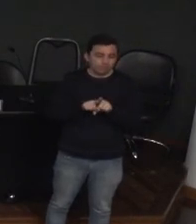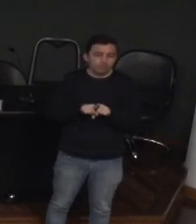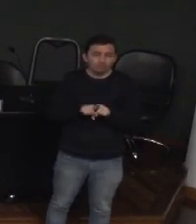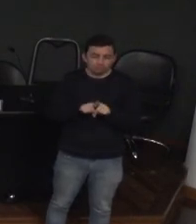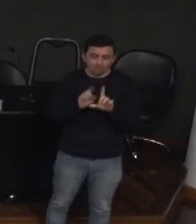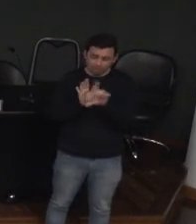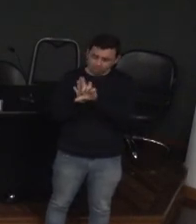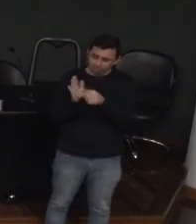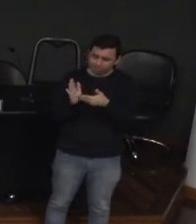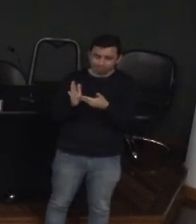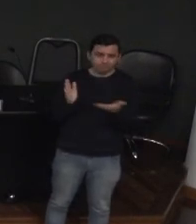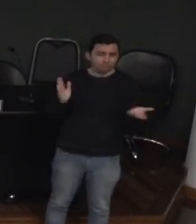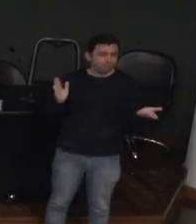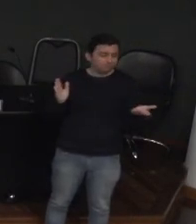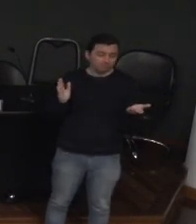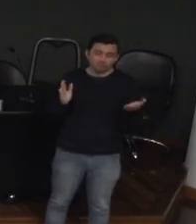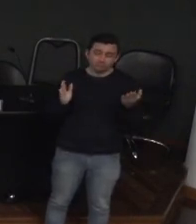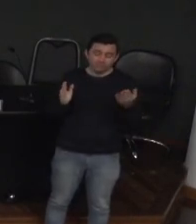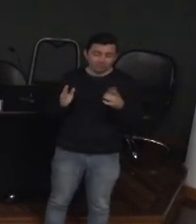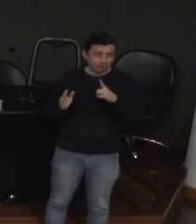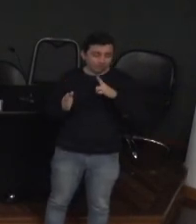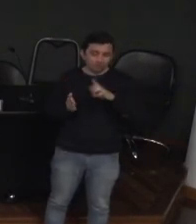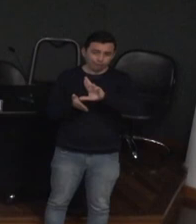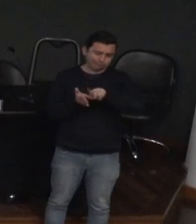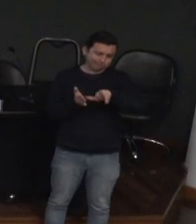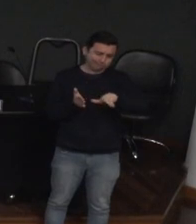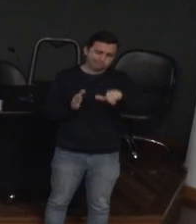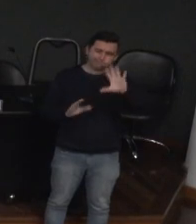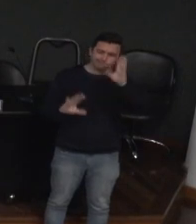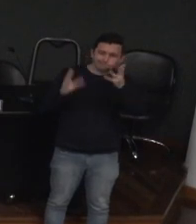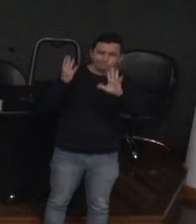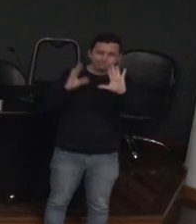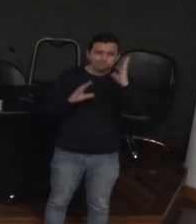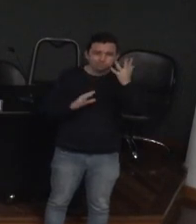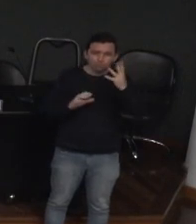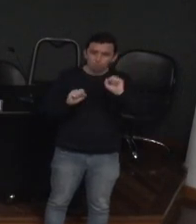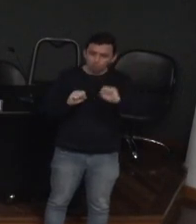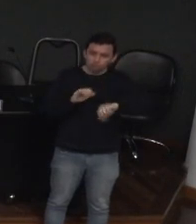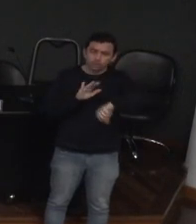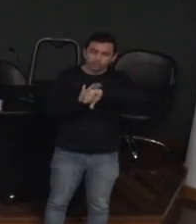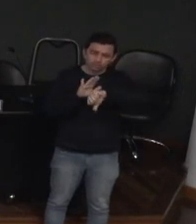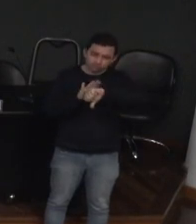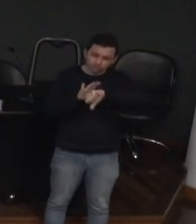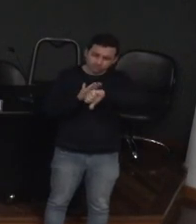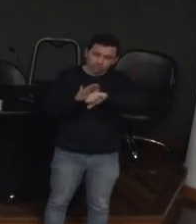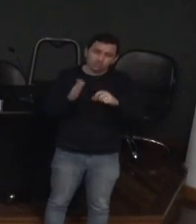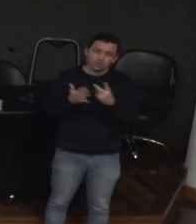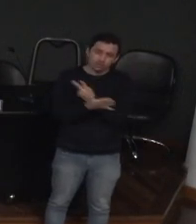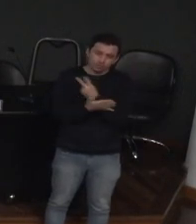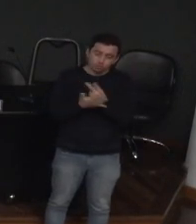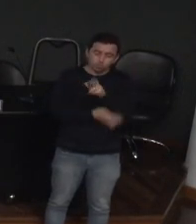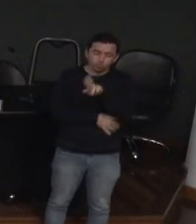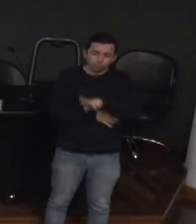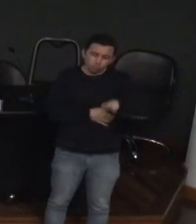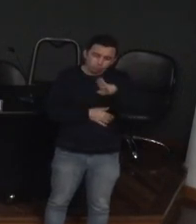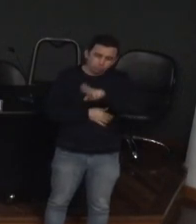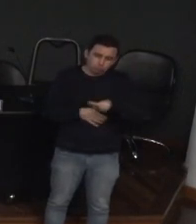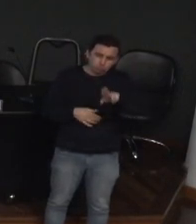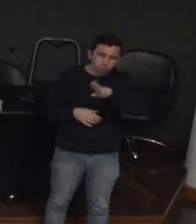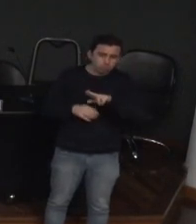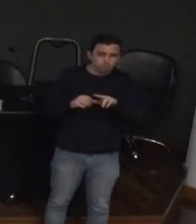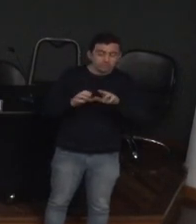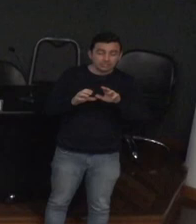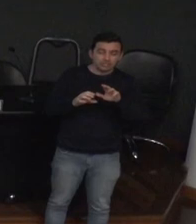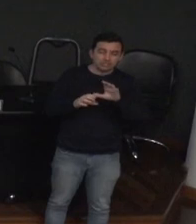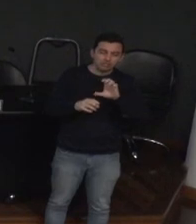legal, né? Porque existem várias situações que podem ser já um crime a utilização, não só alguma questão civil,